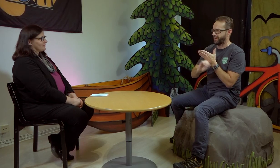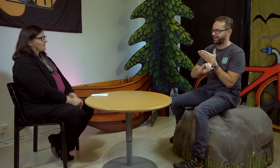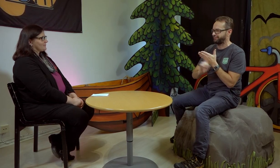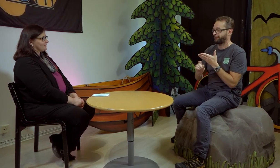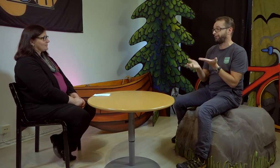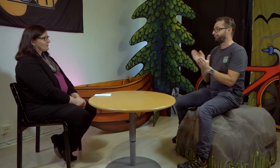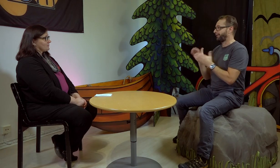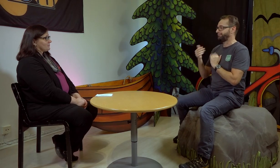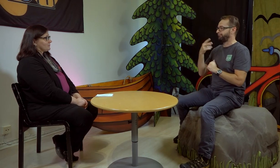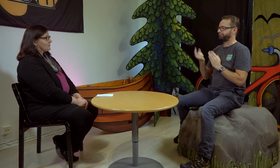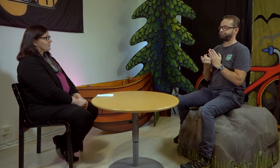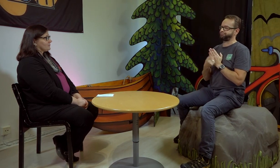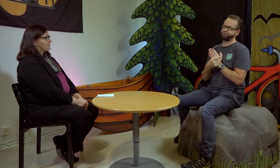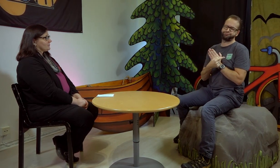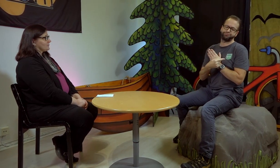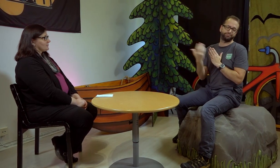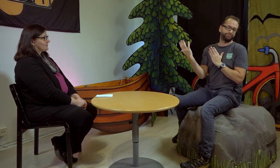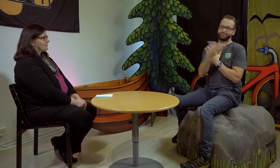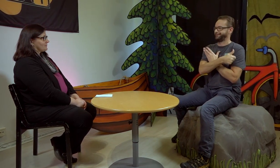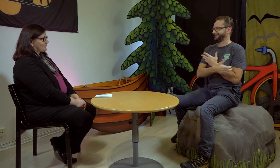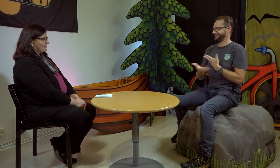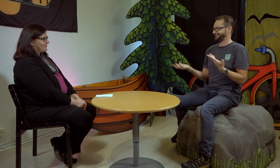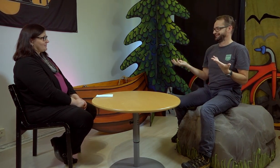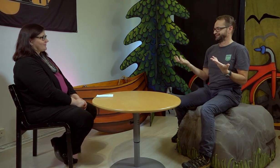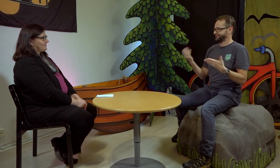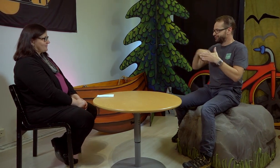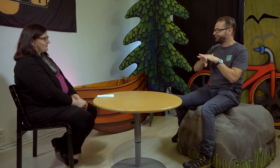yhtä viivaa vaan. Ja se menee humiseen ohitse.